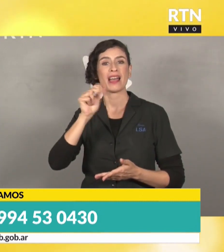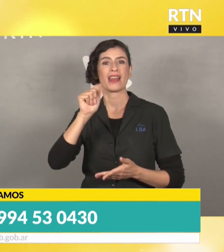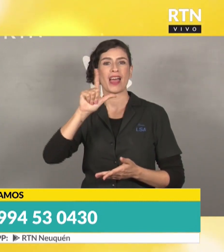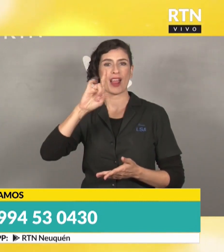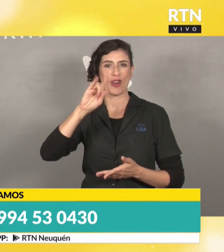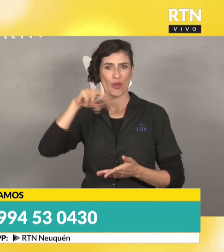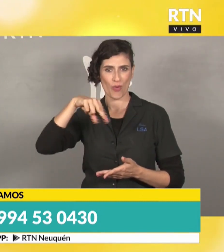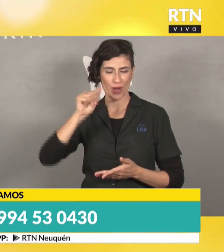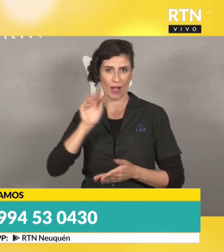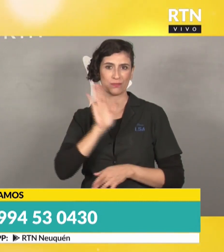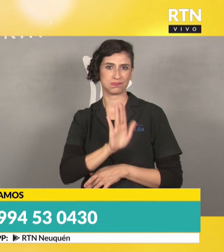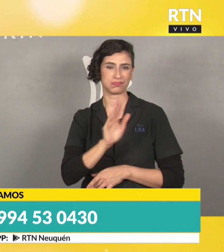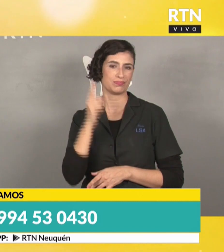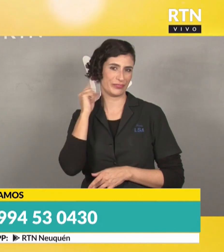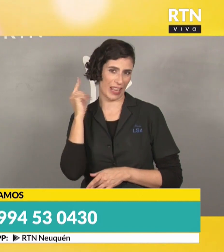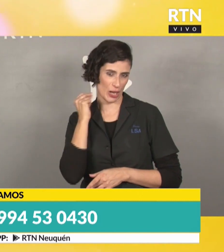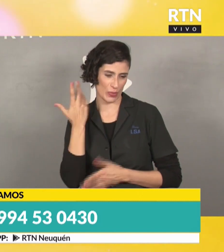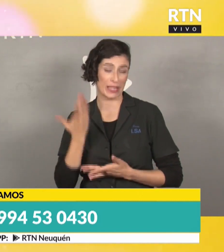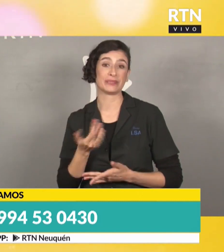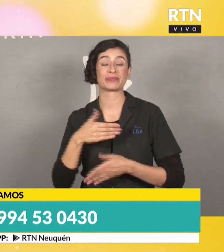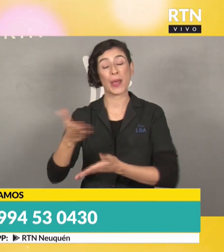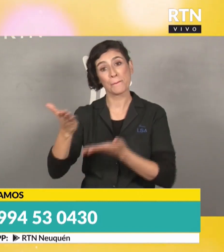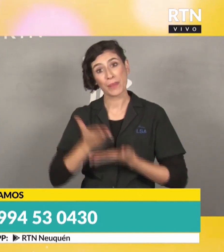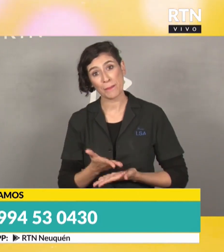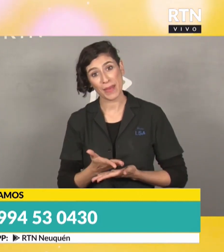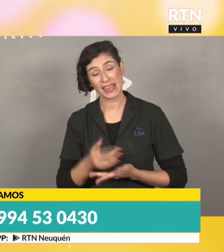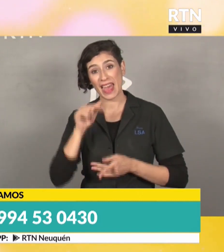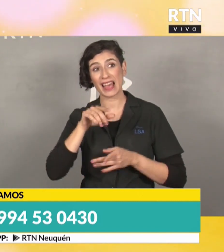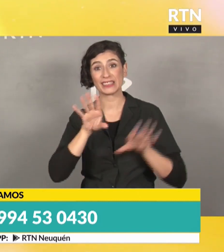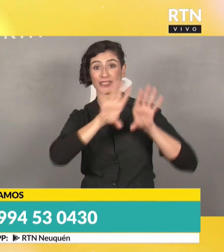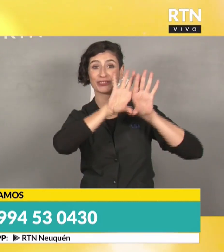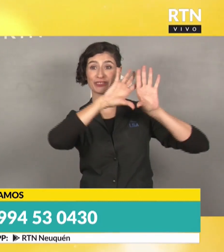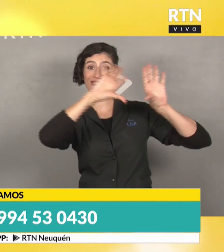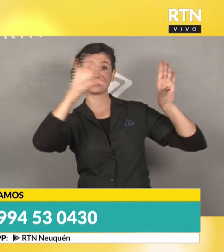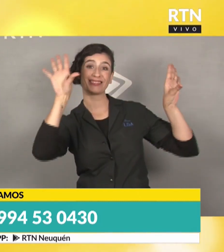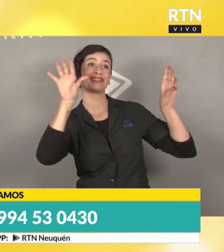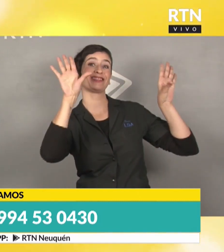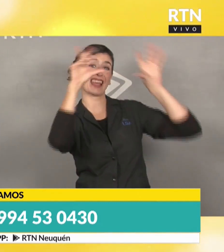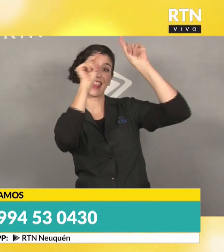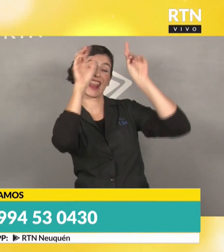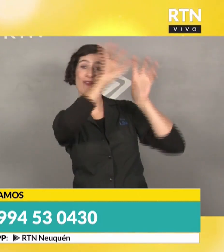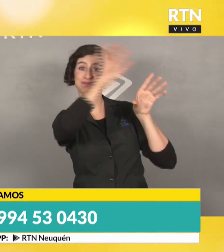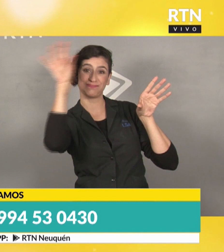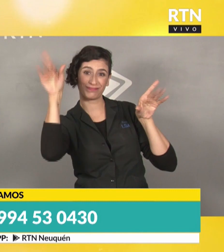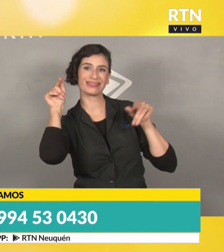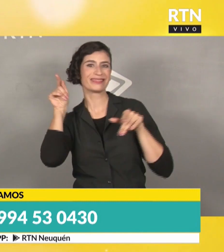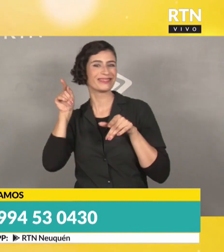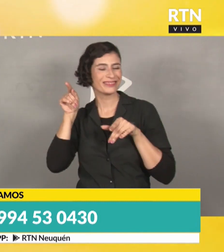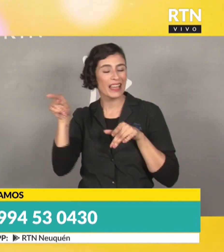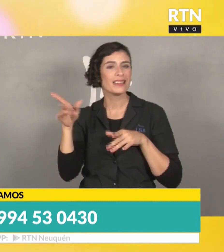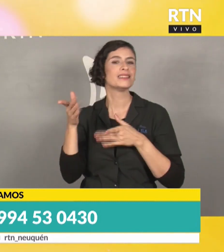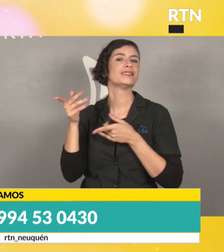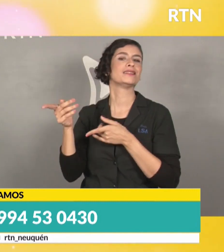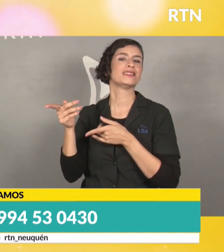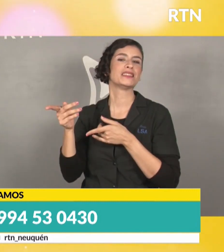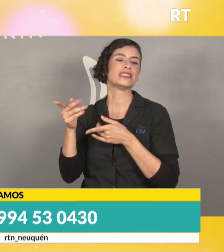la presentación y la bienvenida a la columna de astrología con Madame Faraluna. Ella, nos